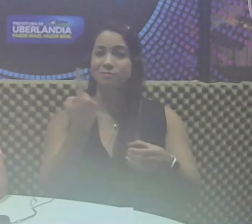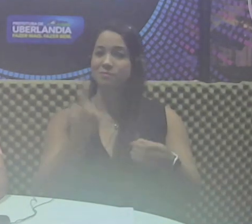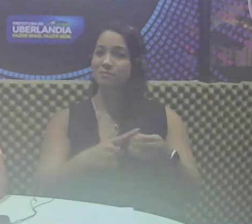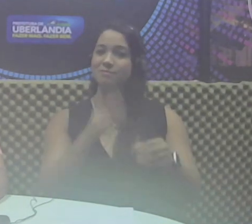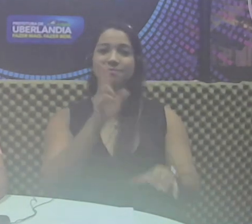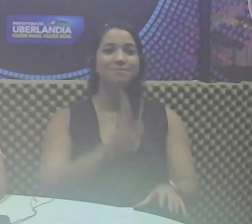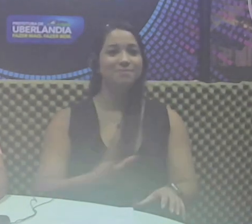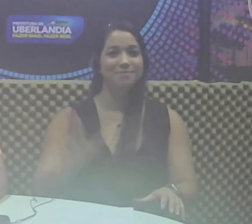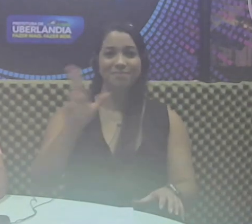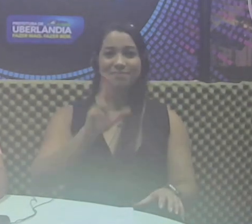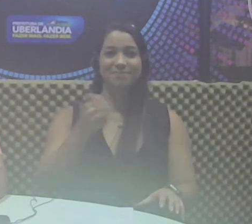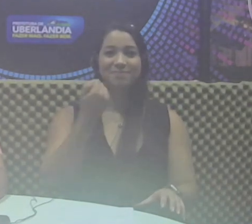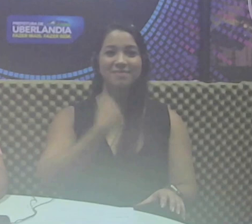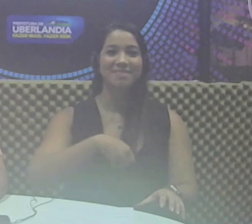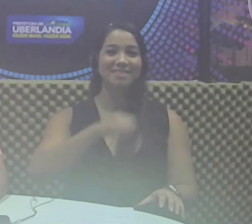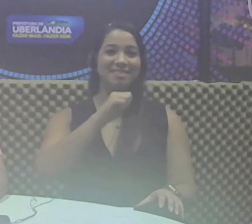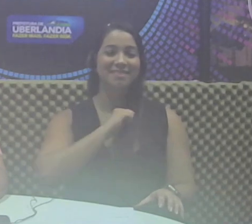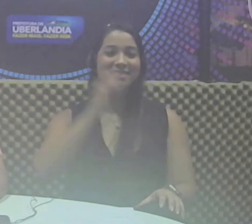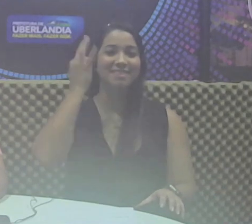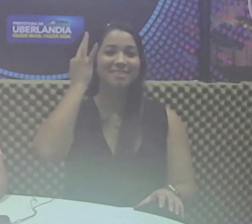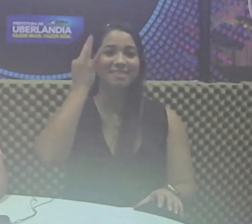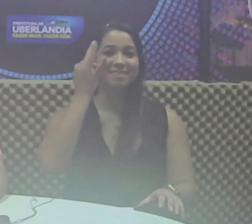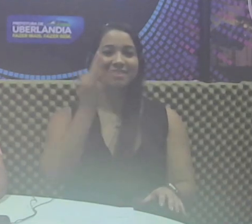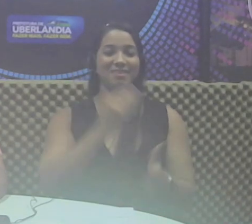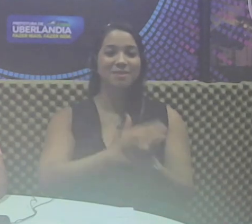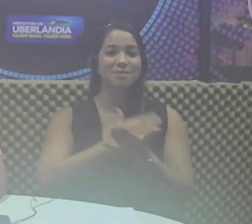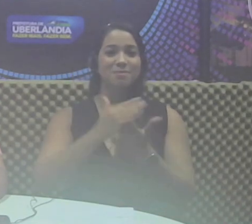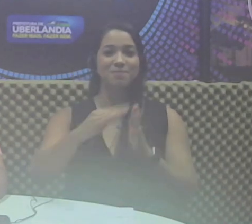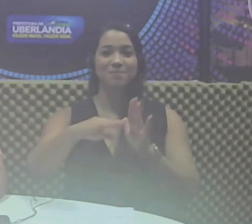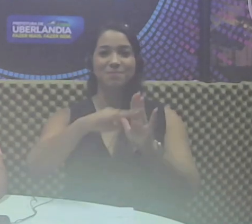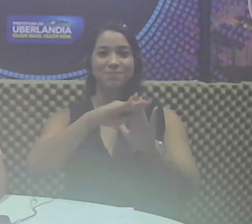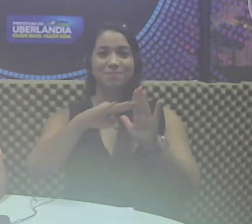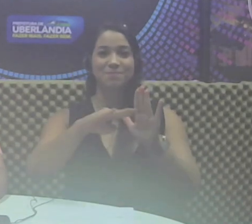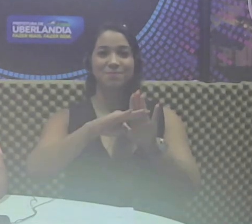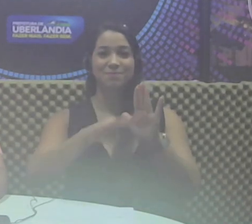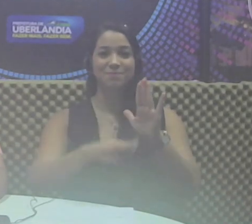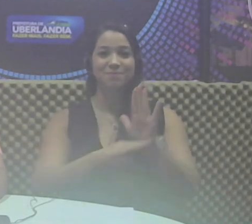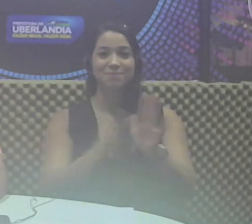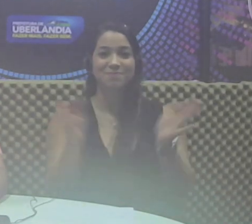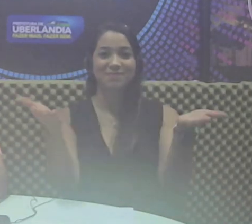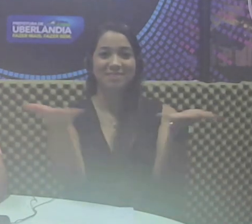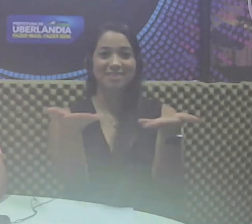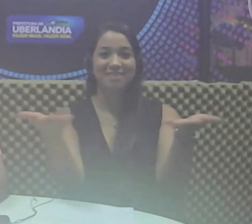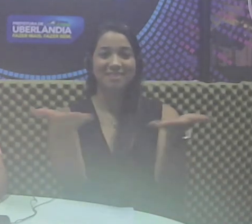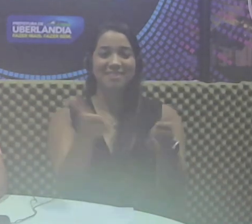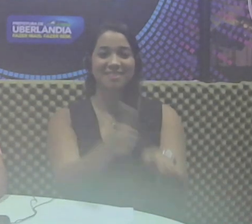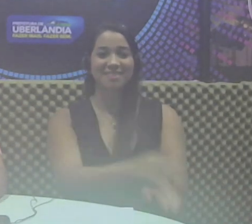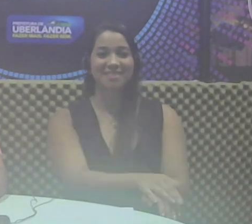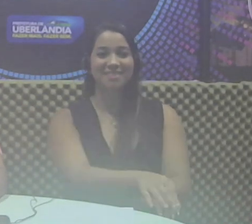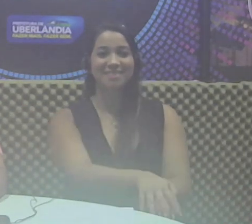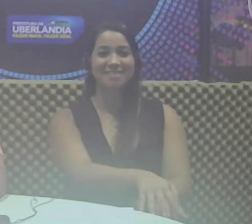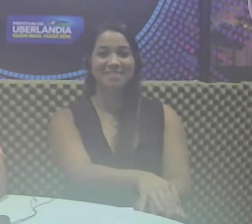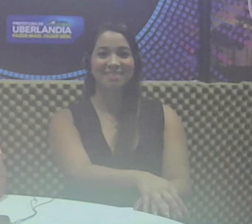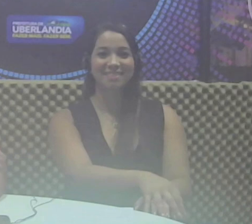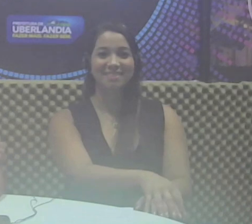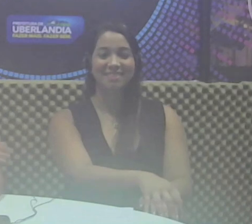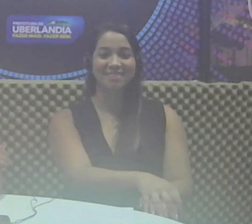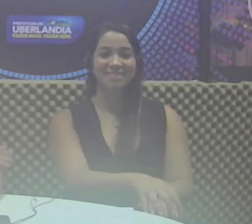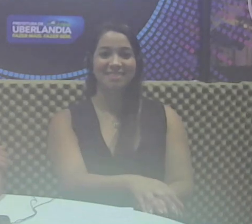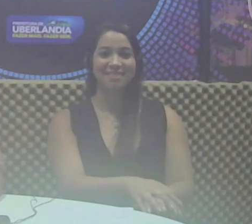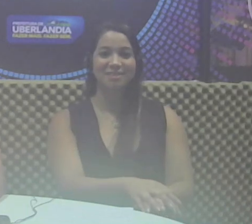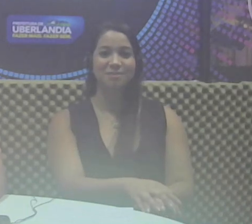fato acontece em Uberlândia. Eu sou o Fernando Cássio e começamos com os destaques da edição de hoje.